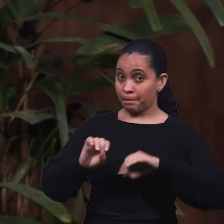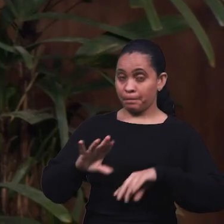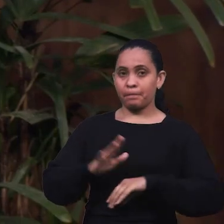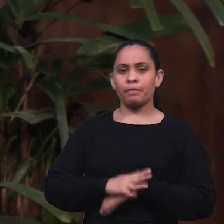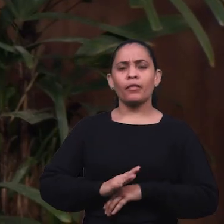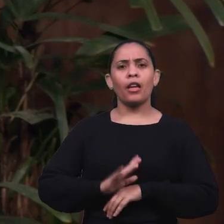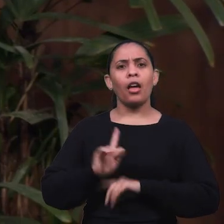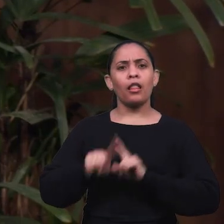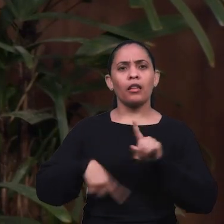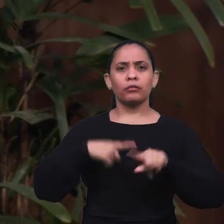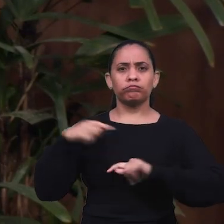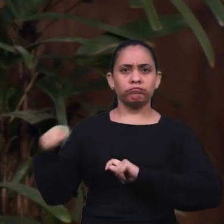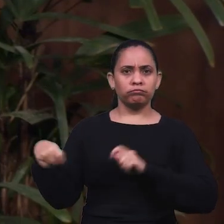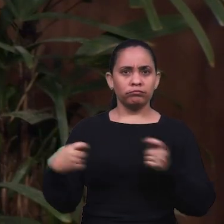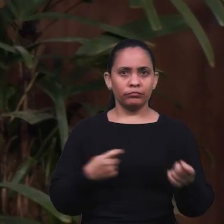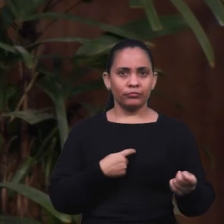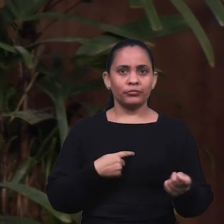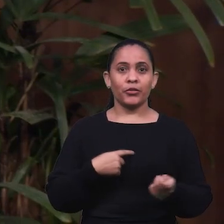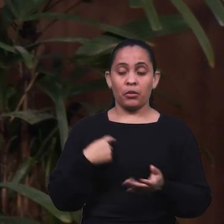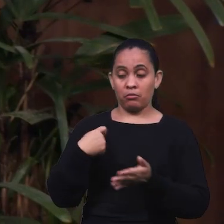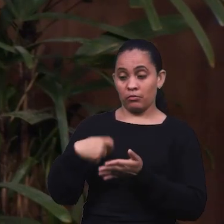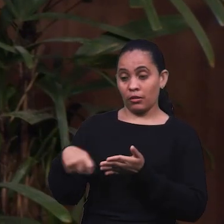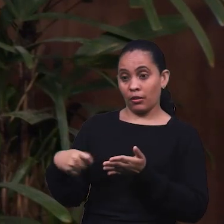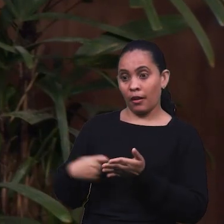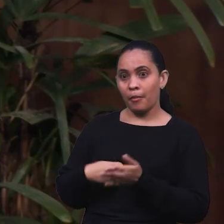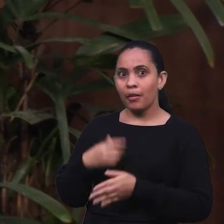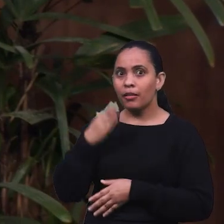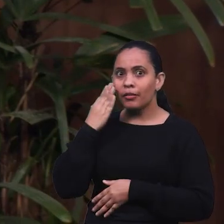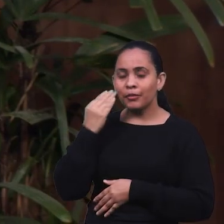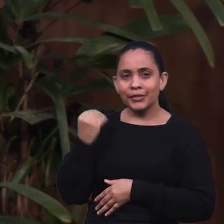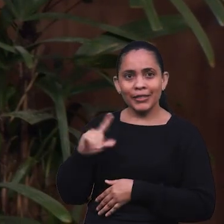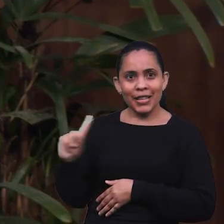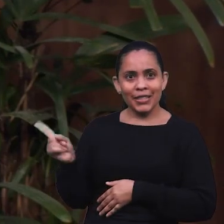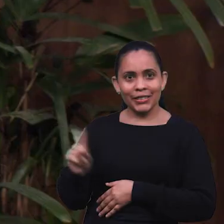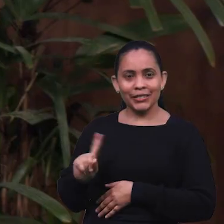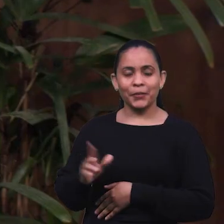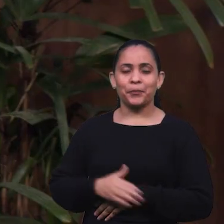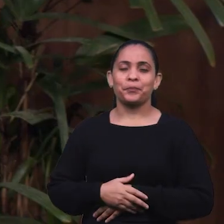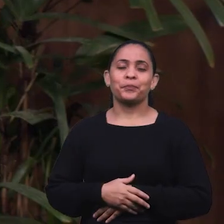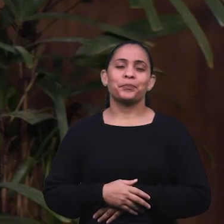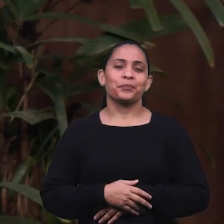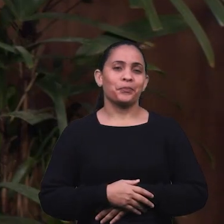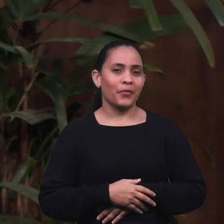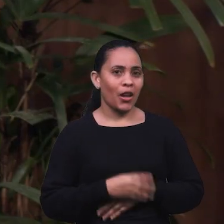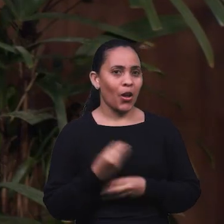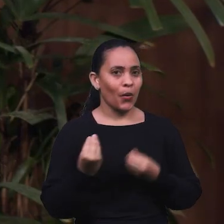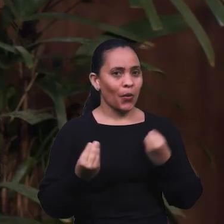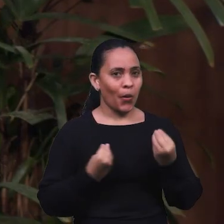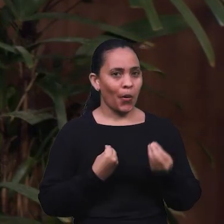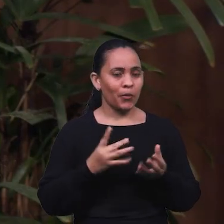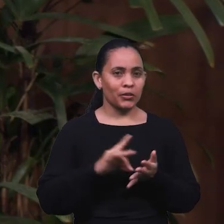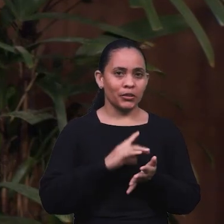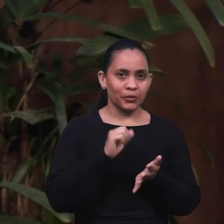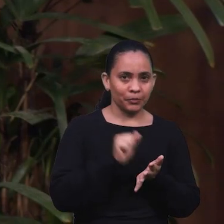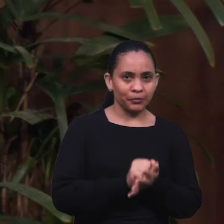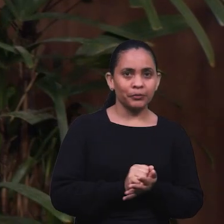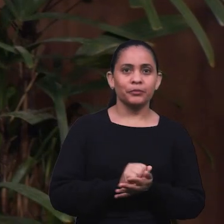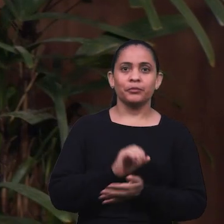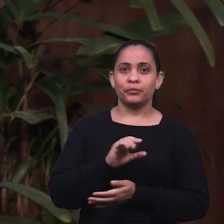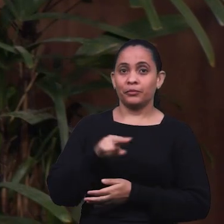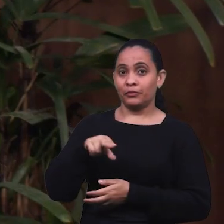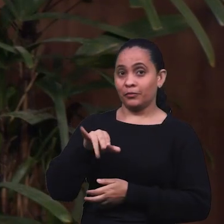quê? Eu até anotei para eu não falar errado, para eu não esquecer. Vamos passar como baixar o extrato do